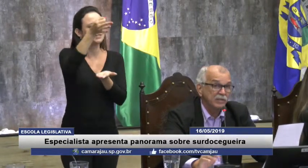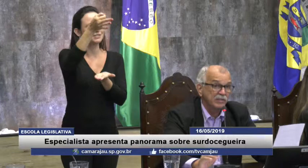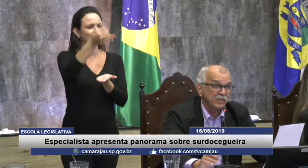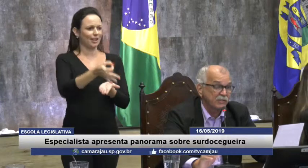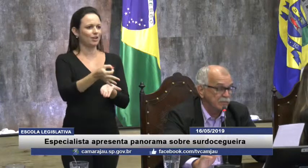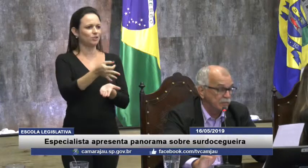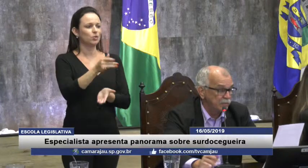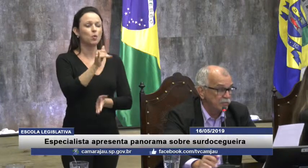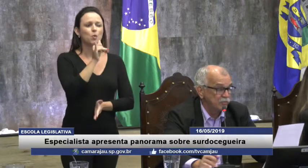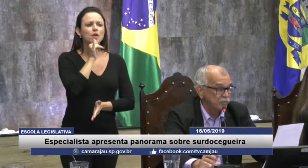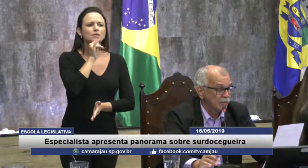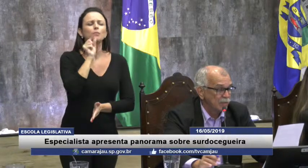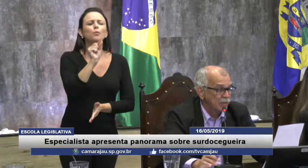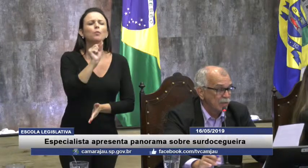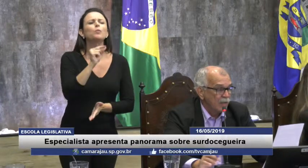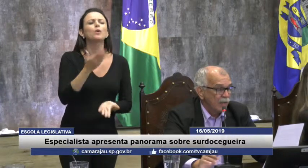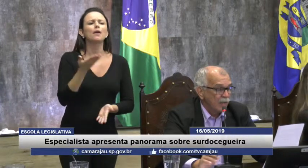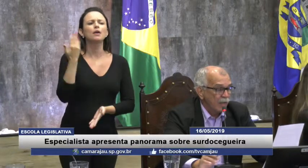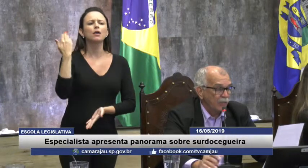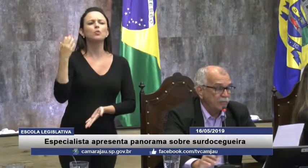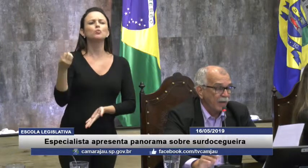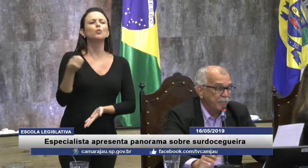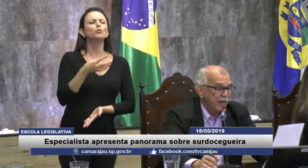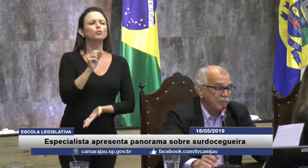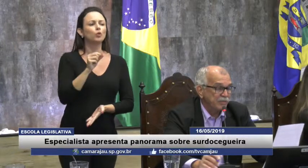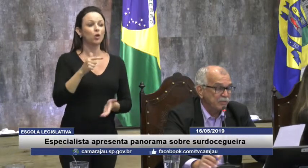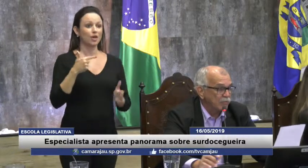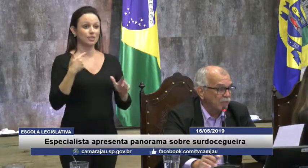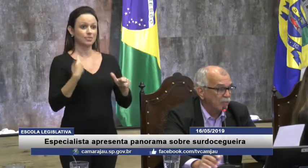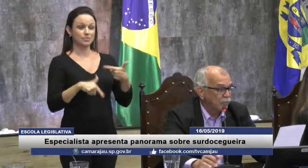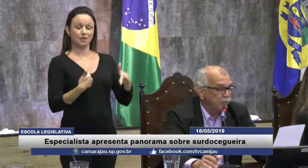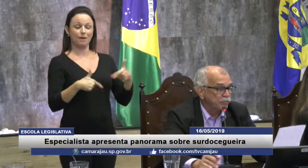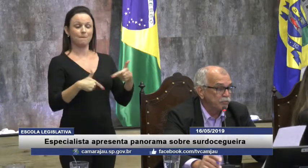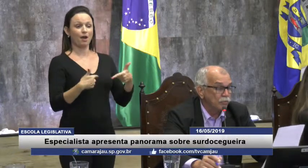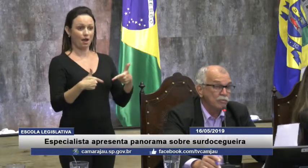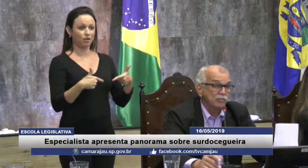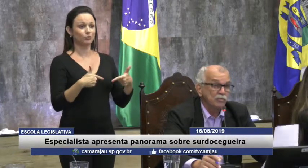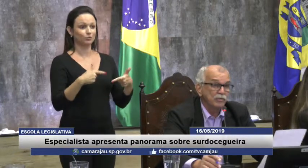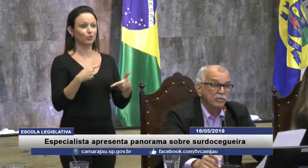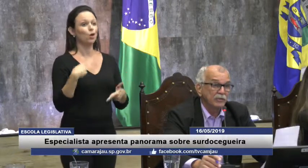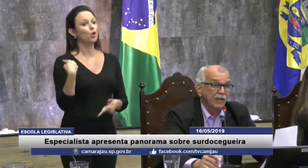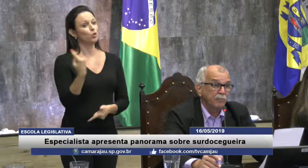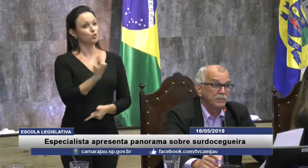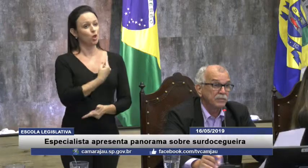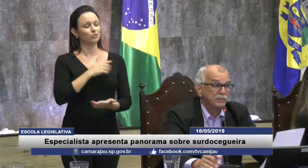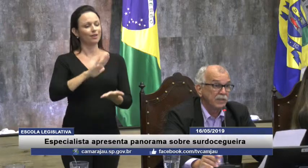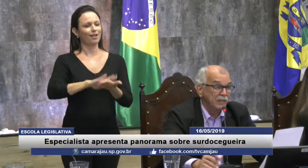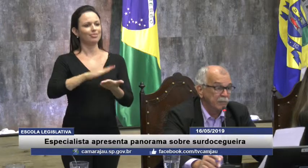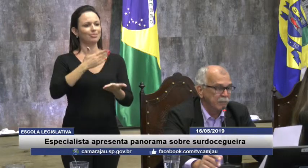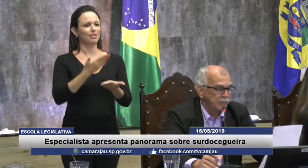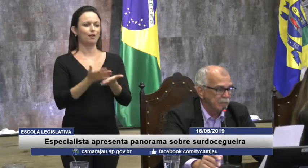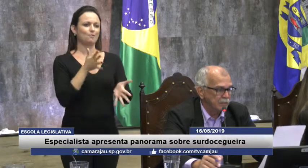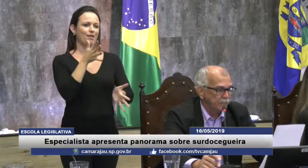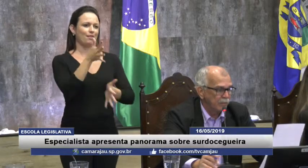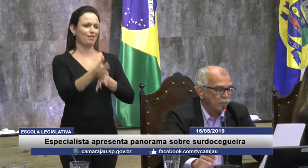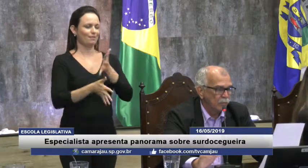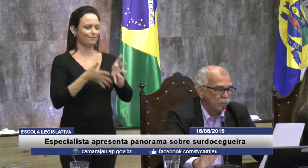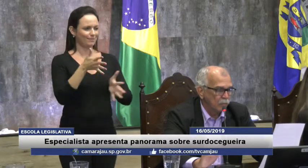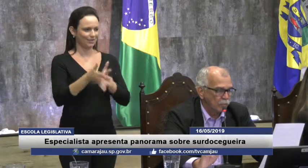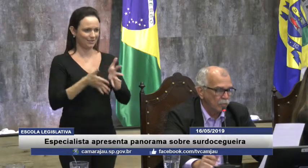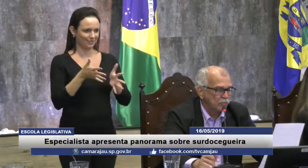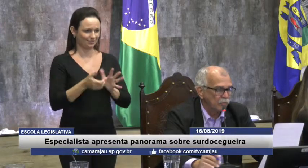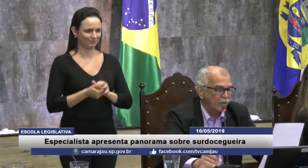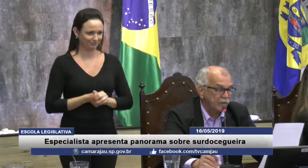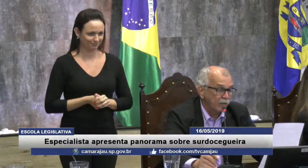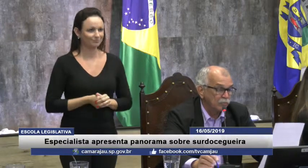mais recente disso é o trabalho executado pelos nossos intérpretes de Libra,